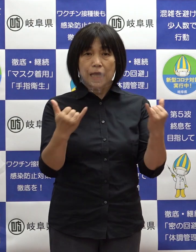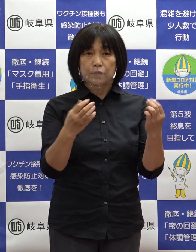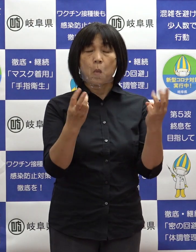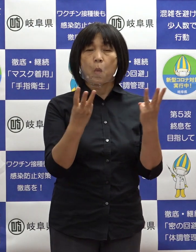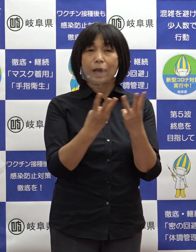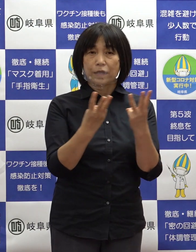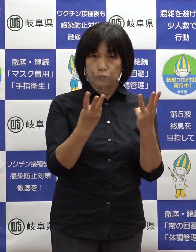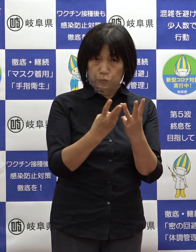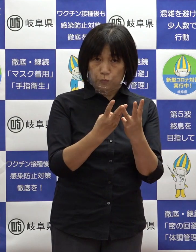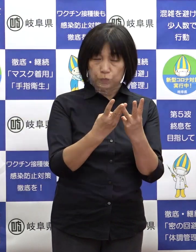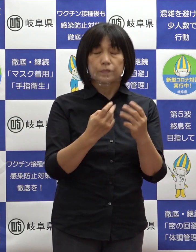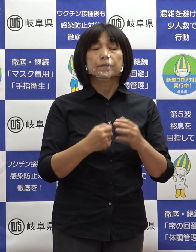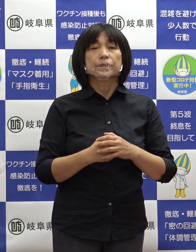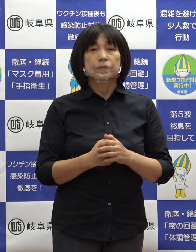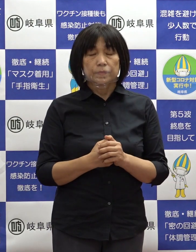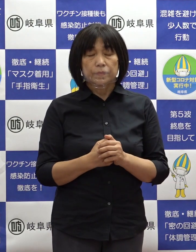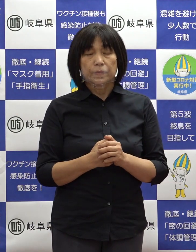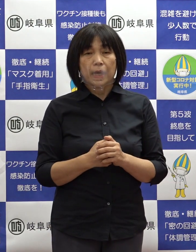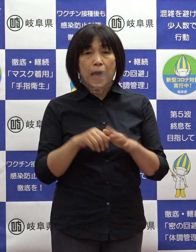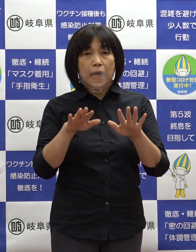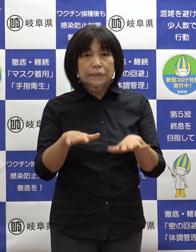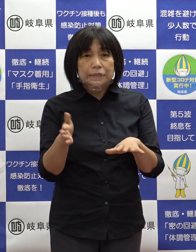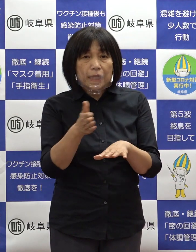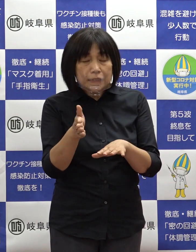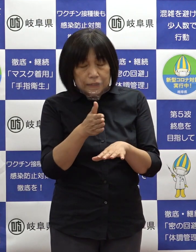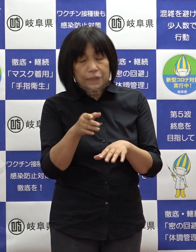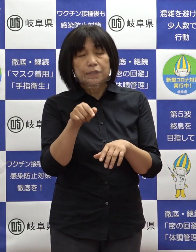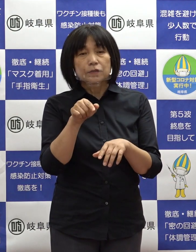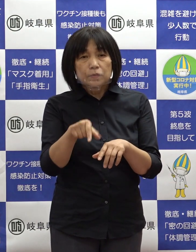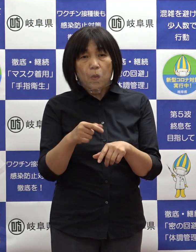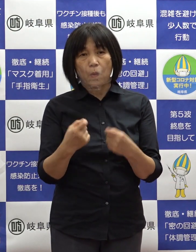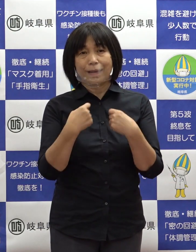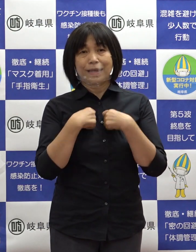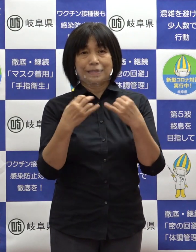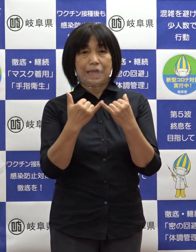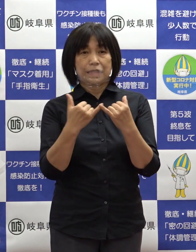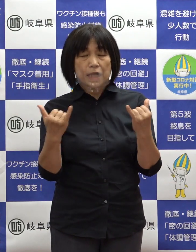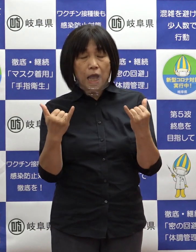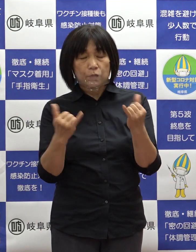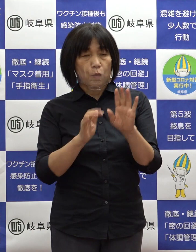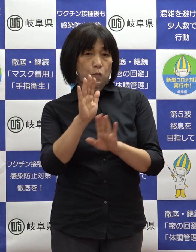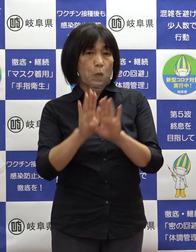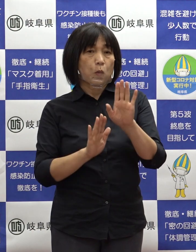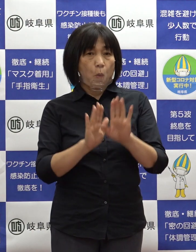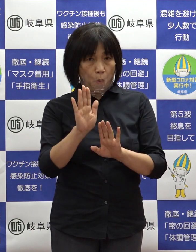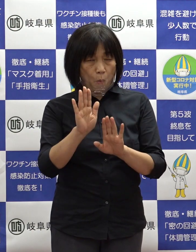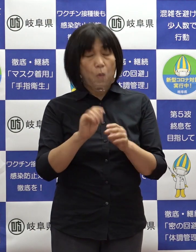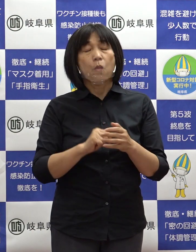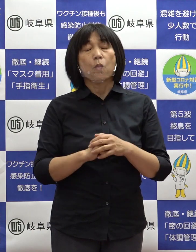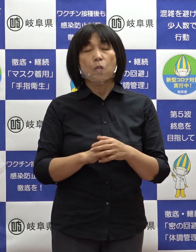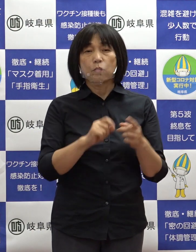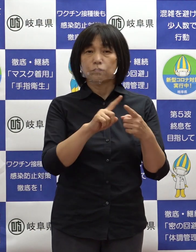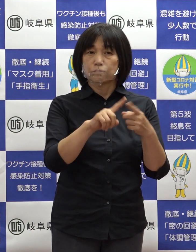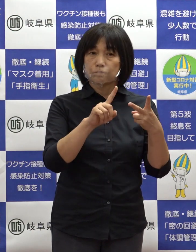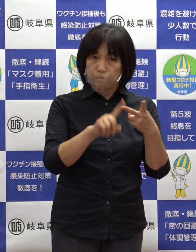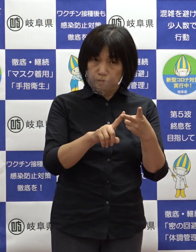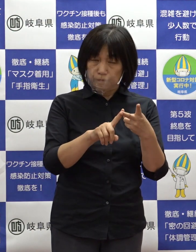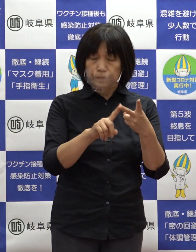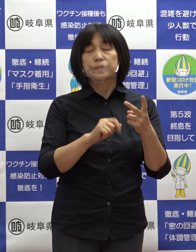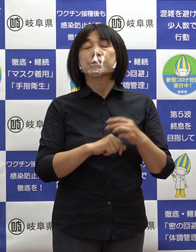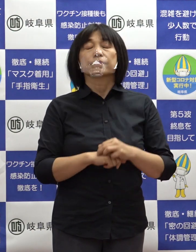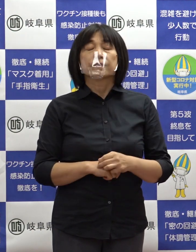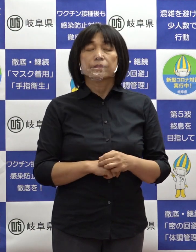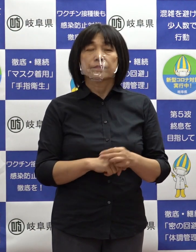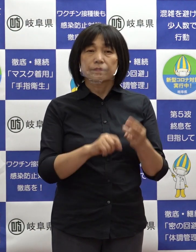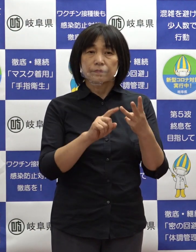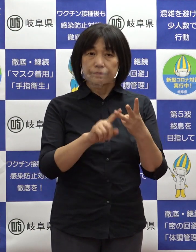か、それから特に直近のですね、ここしばらくの間の感染者の状況とかですね、いったこととかですね、